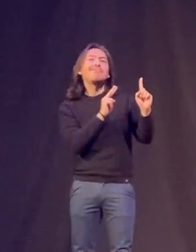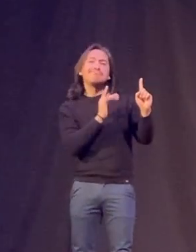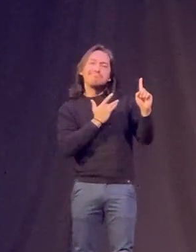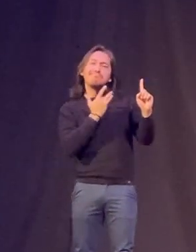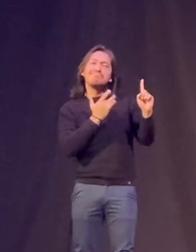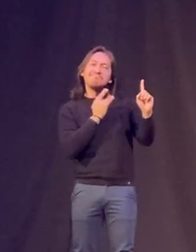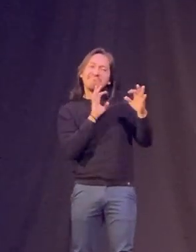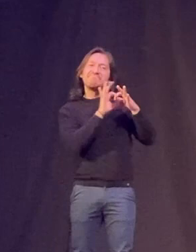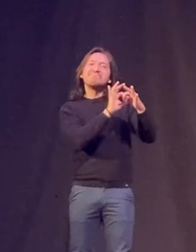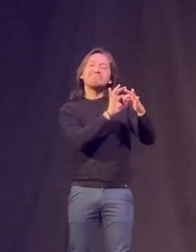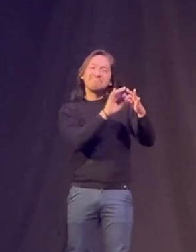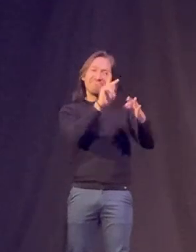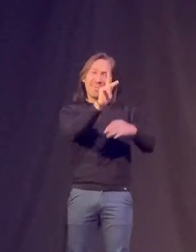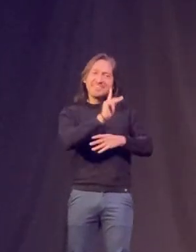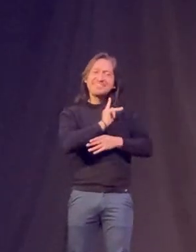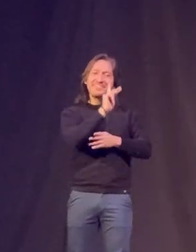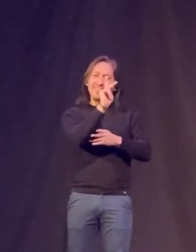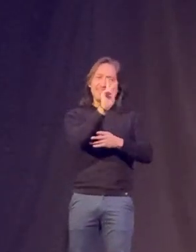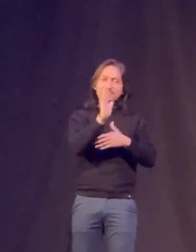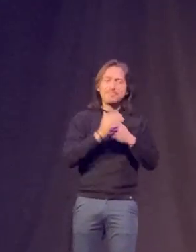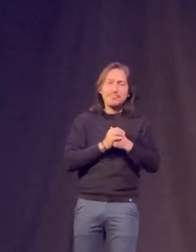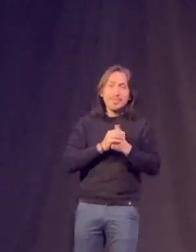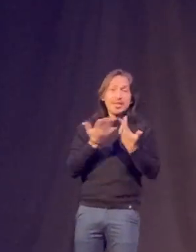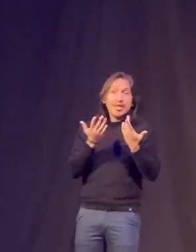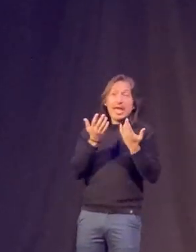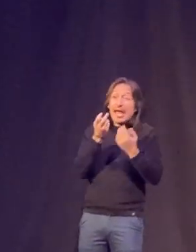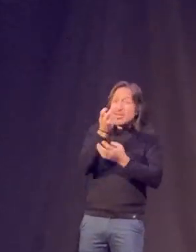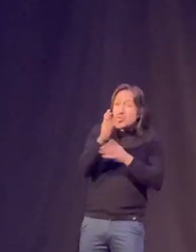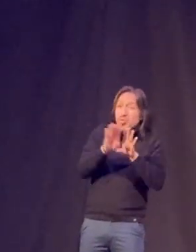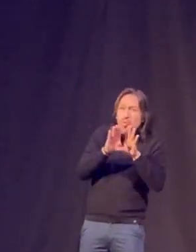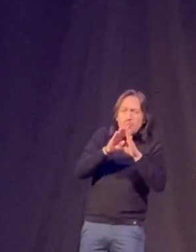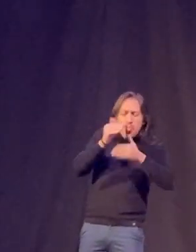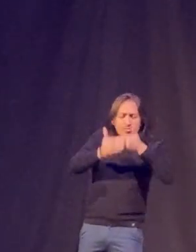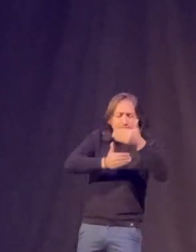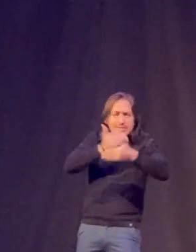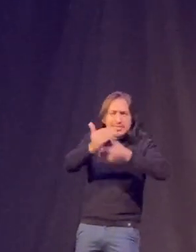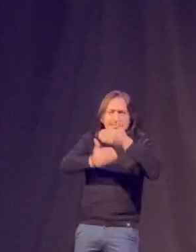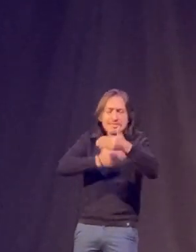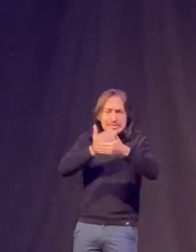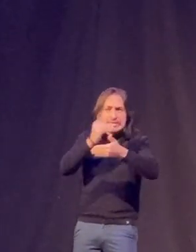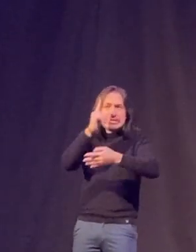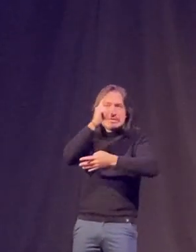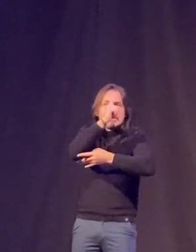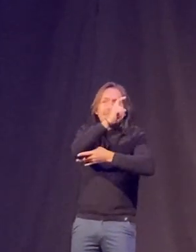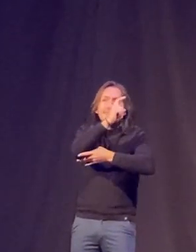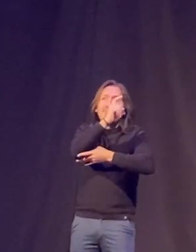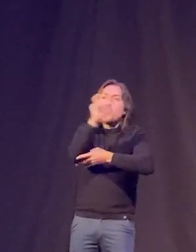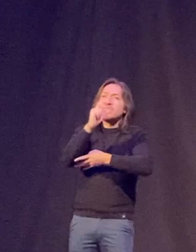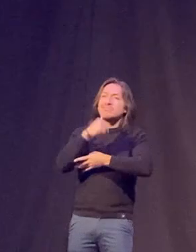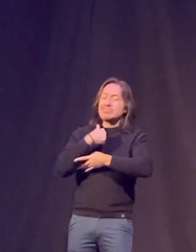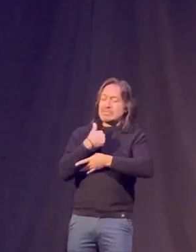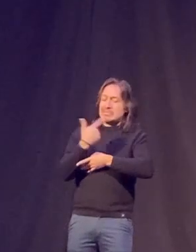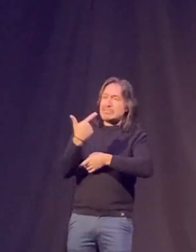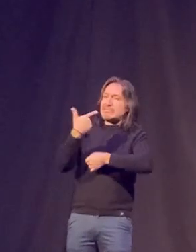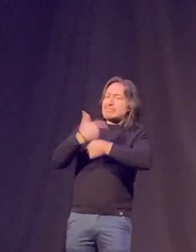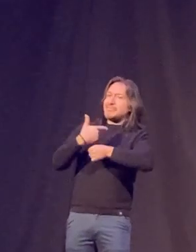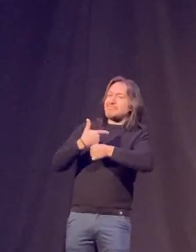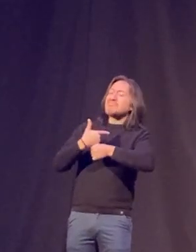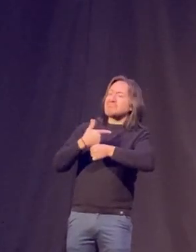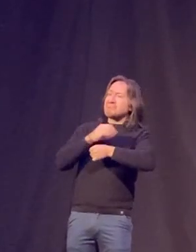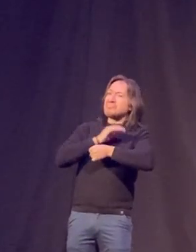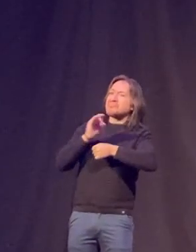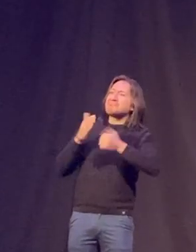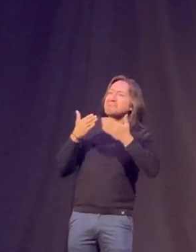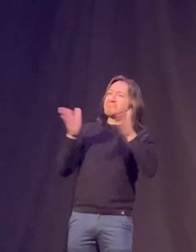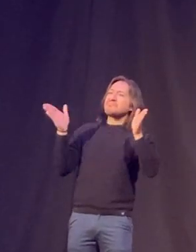con la gente que desean estar acompañadas en este viaje tan desafiante, que es la búsqueda de ser lo que uno quiere ser. Es